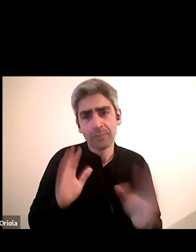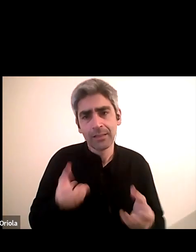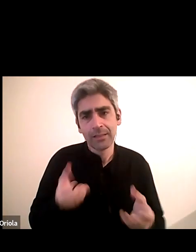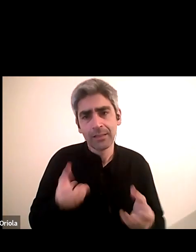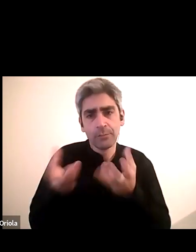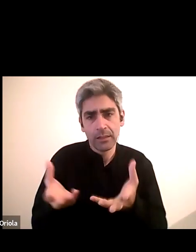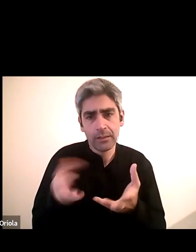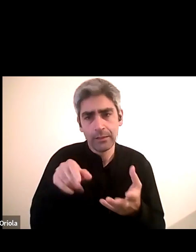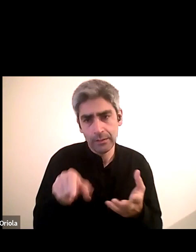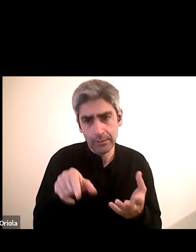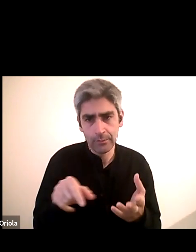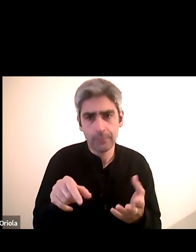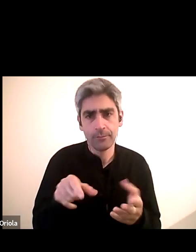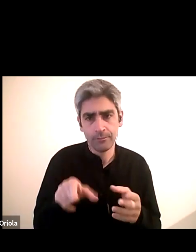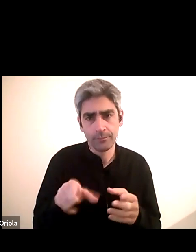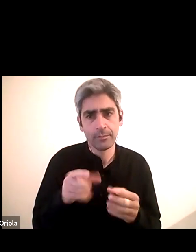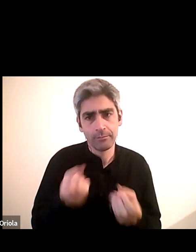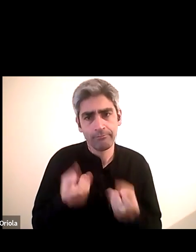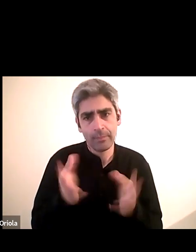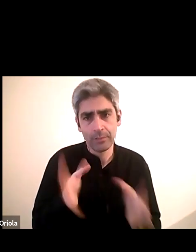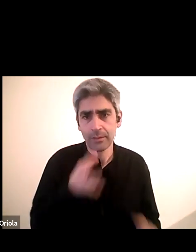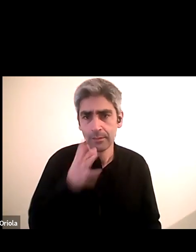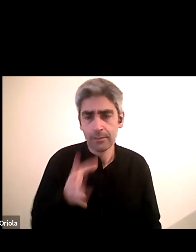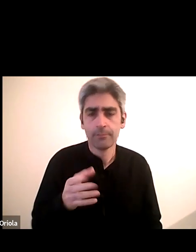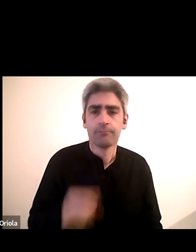transmitir essa mensagem. Aqui há